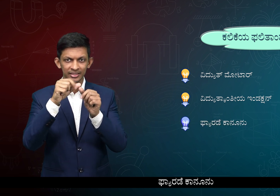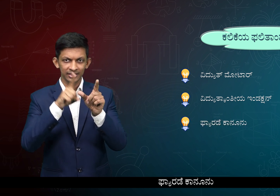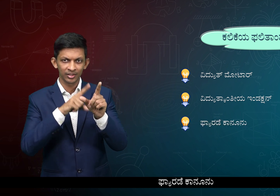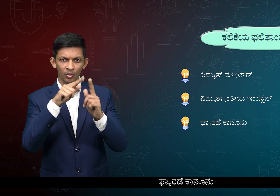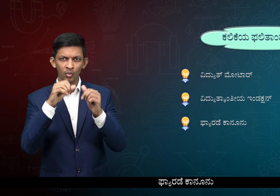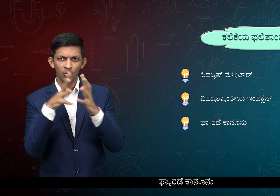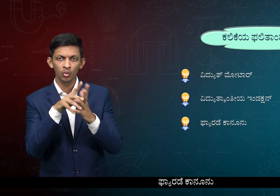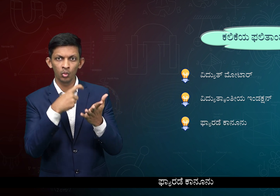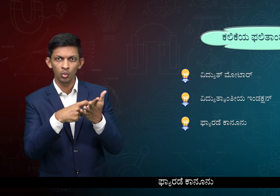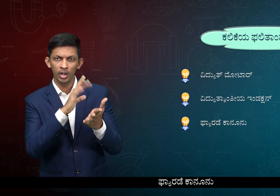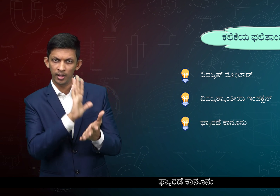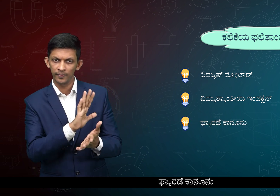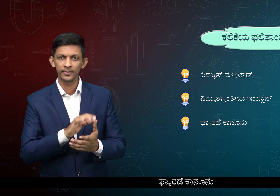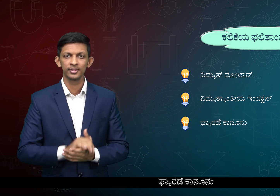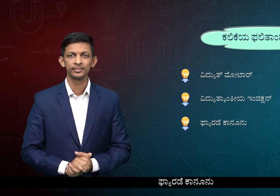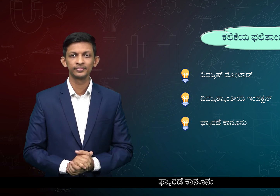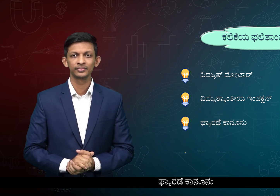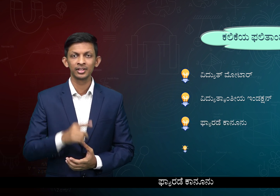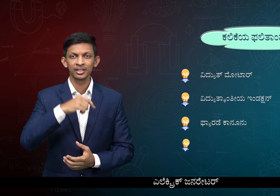ಫ್ಯಾರಡೆ ಕಾನೂನು,